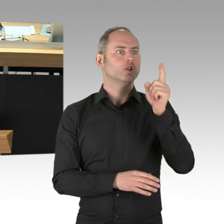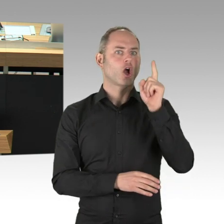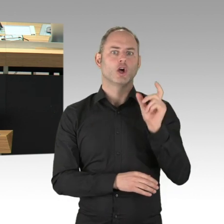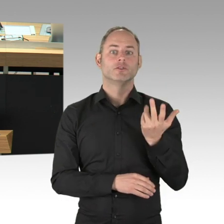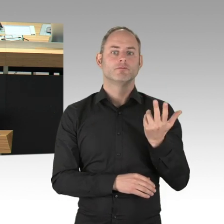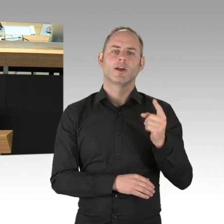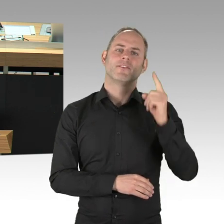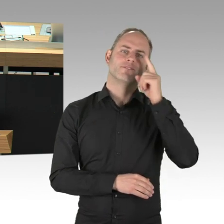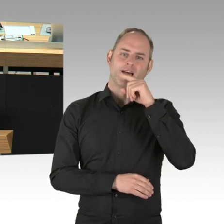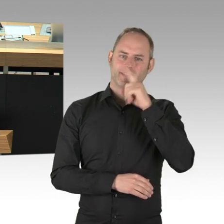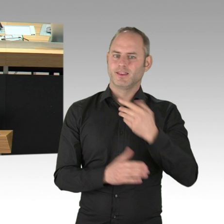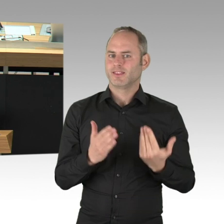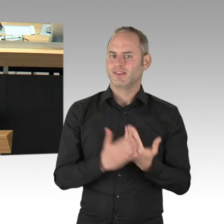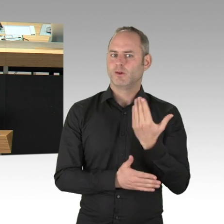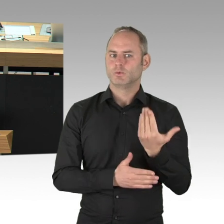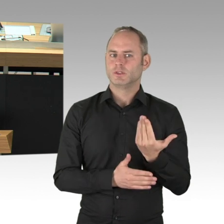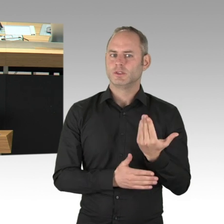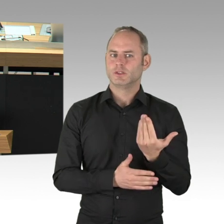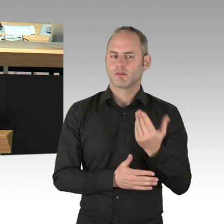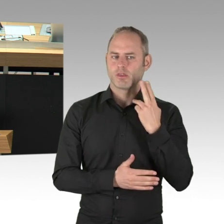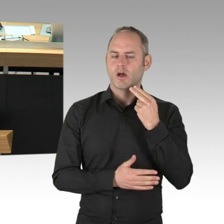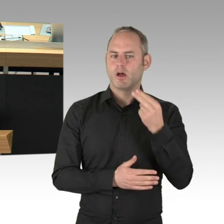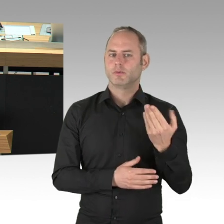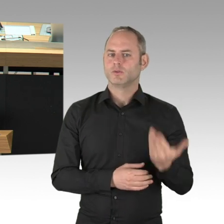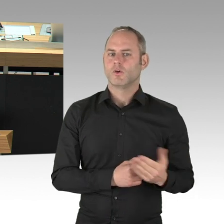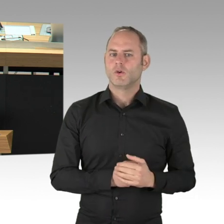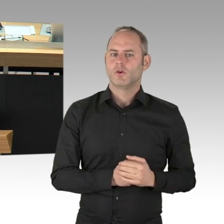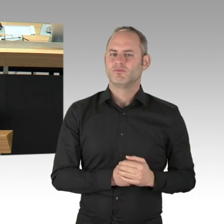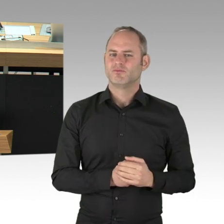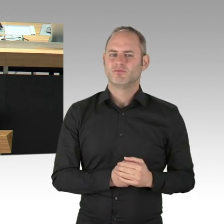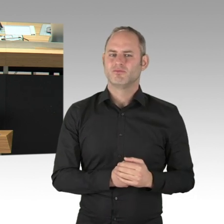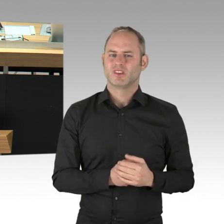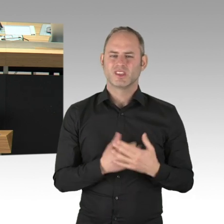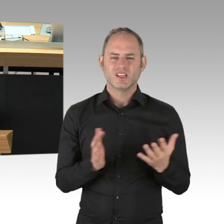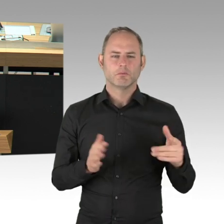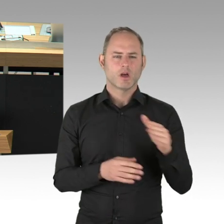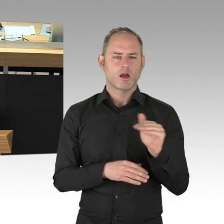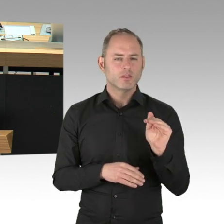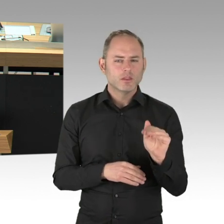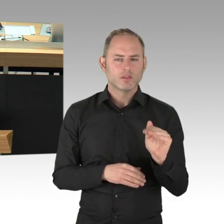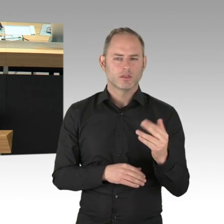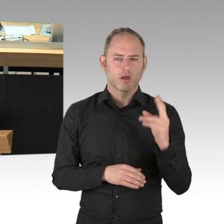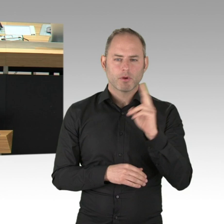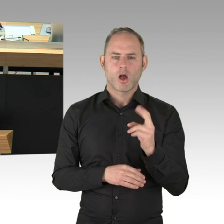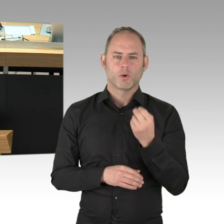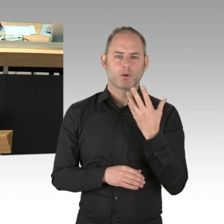Königin Luise mit dem Nationalsozialismus. Und das ist auch gut so. Shalom.